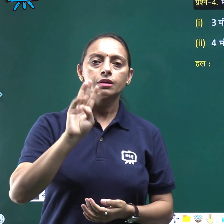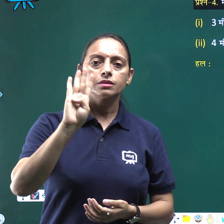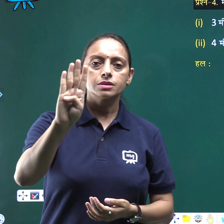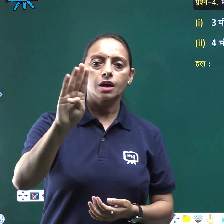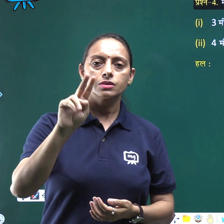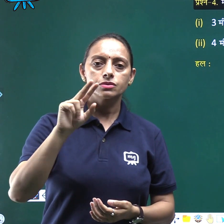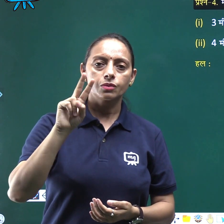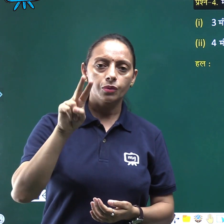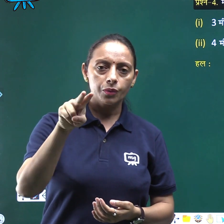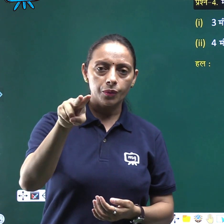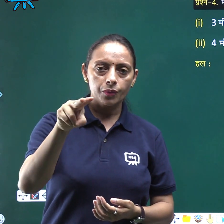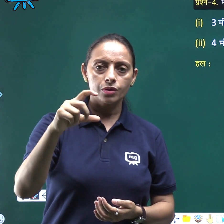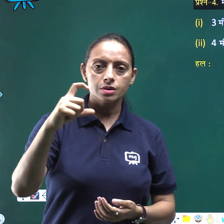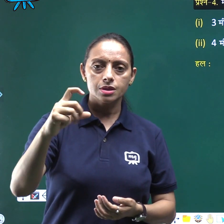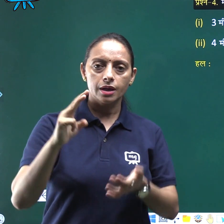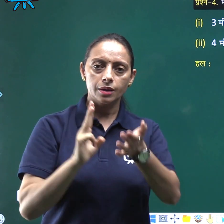4 × 100 = 400 सेंटीमीटर।